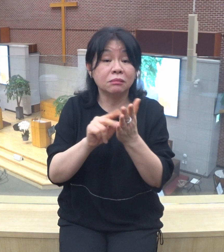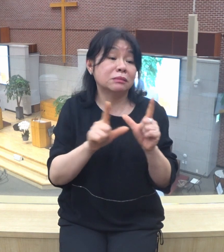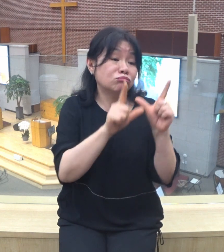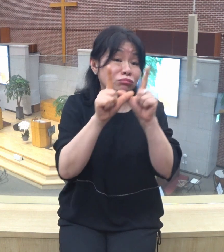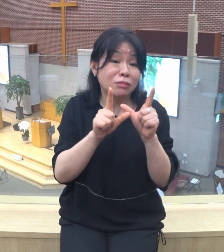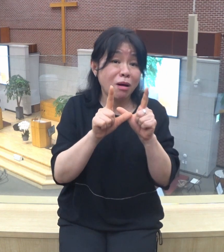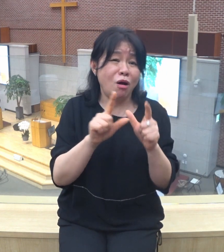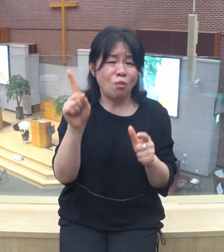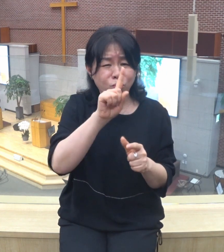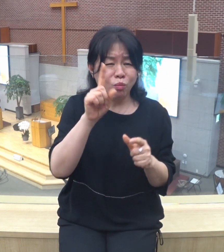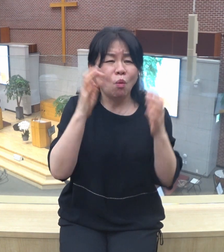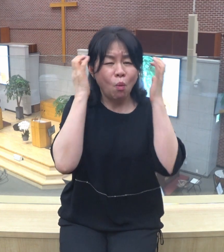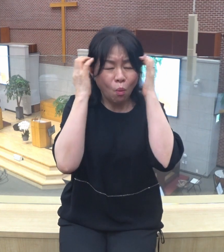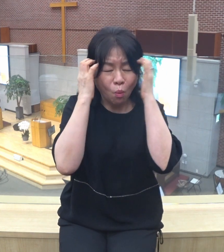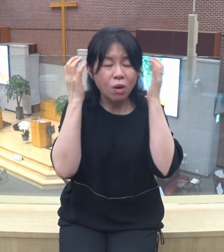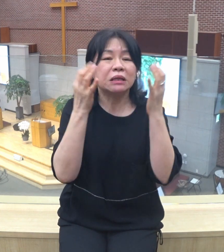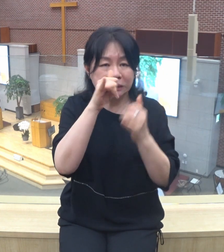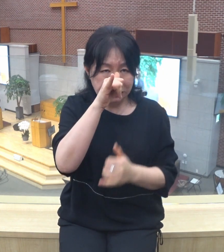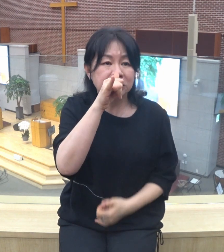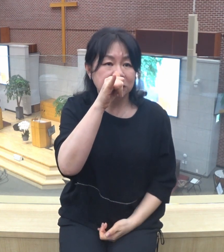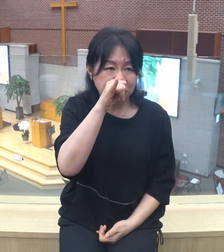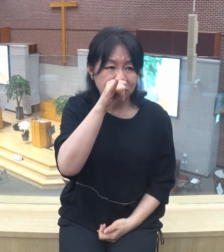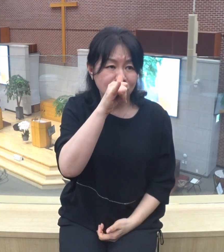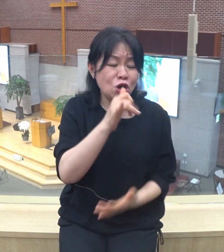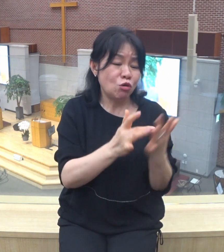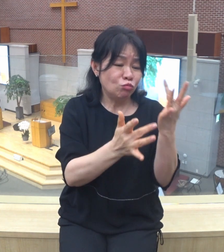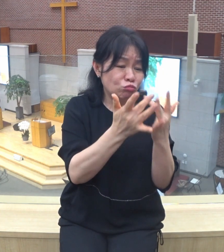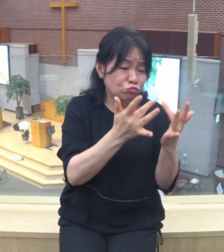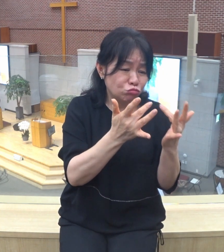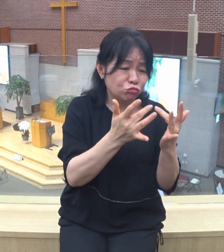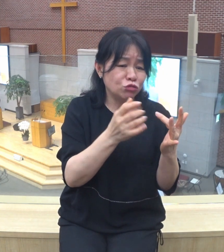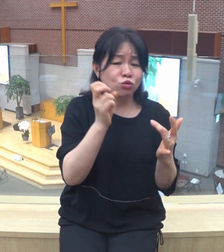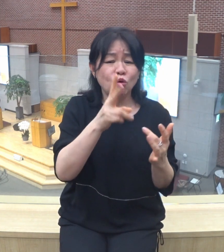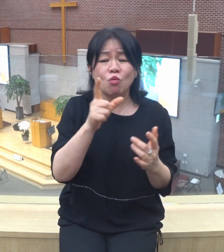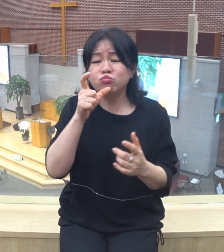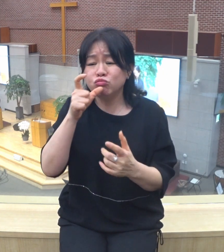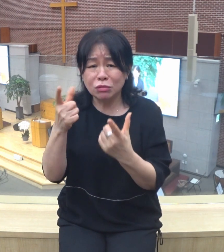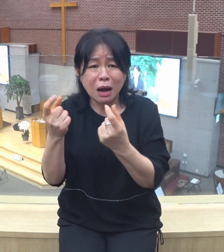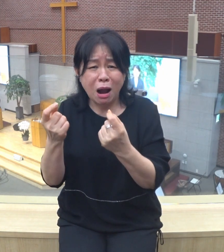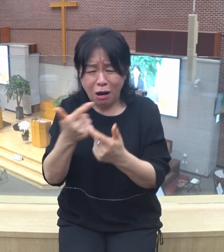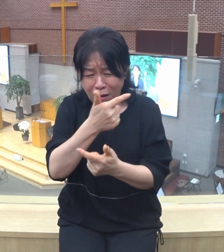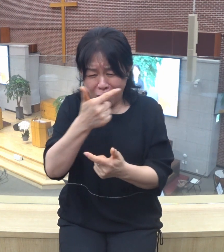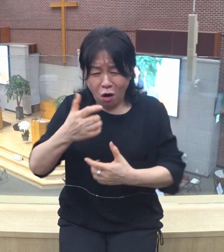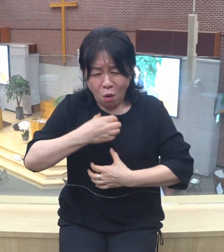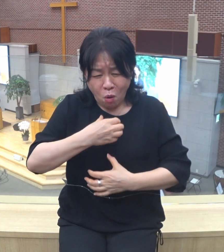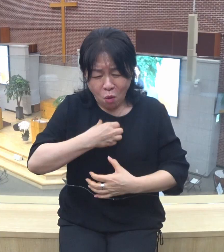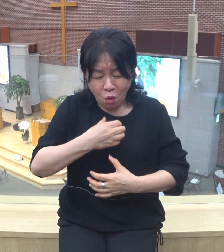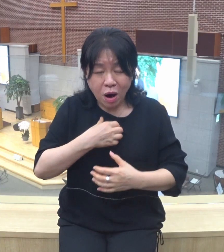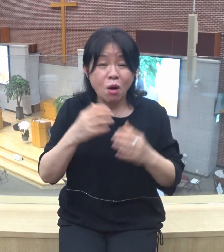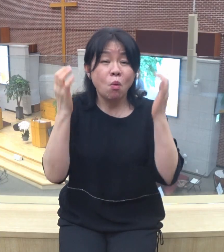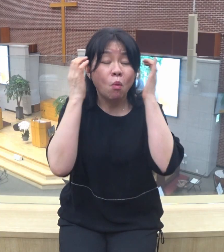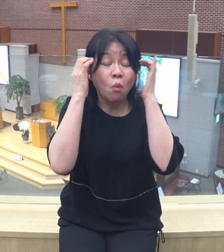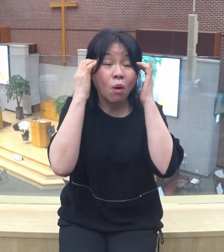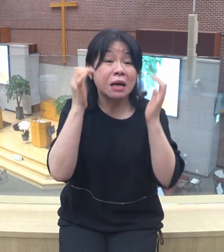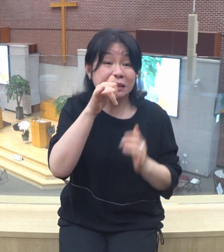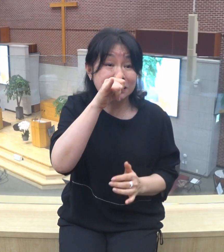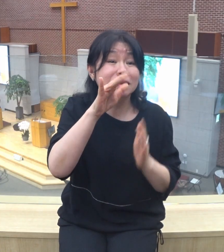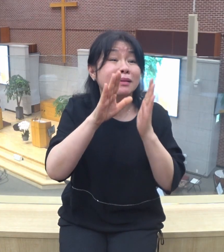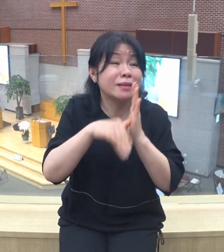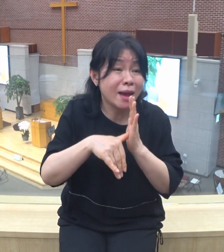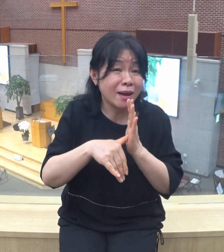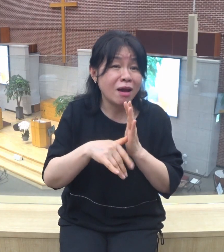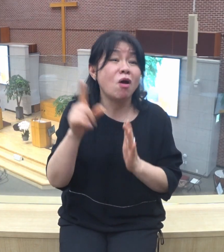문제들이 물과 불처럼 다가올 때 하나님께서는 언제나 우리와 함께 계십니다. 우리의 손을 꼭 붙잡고